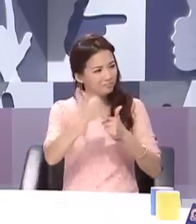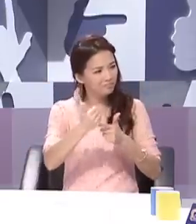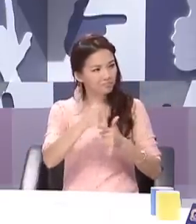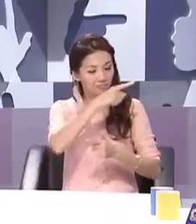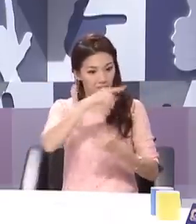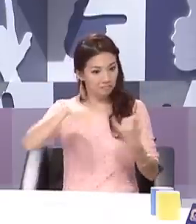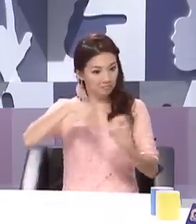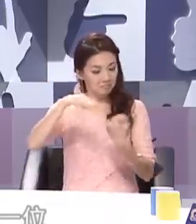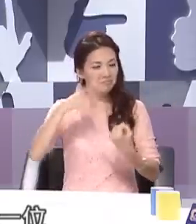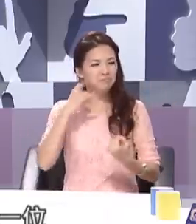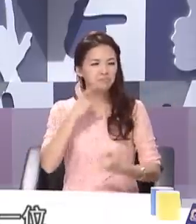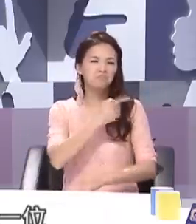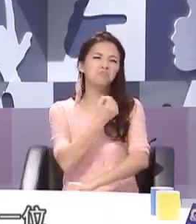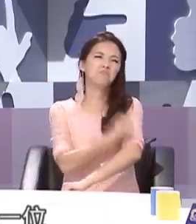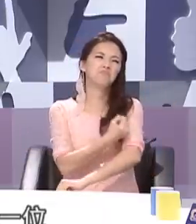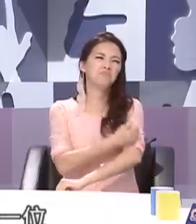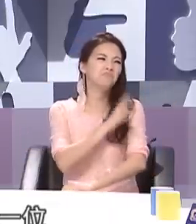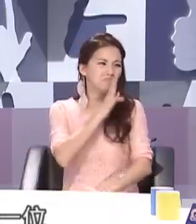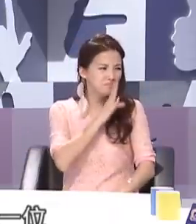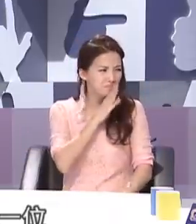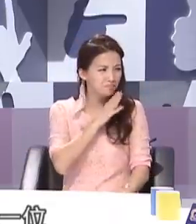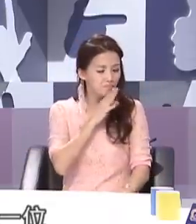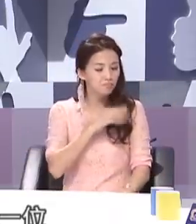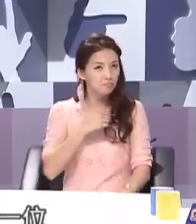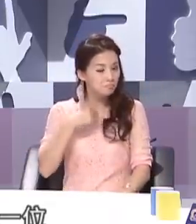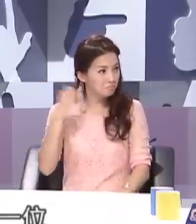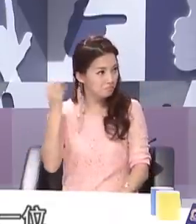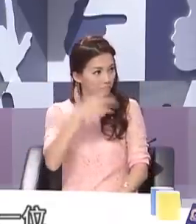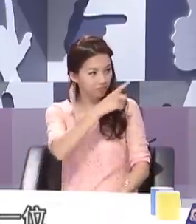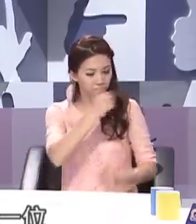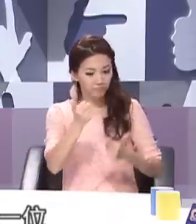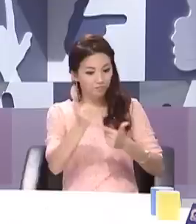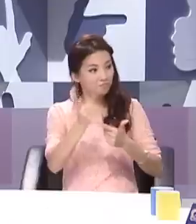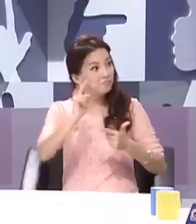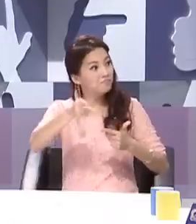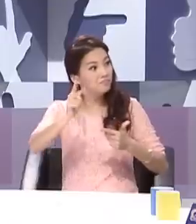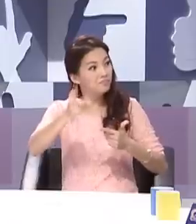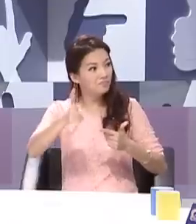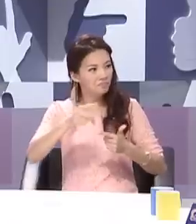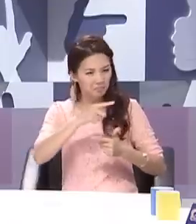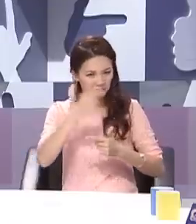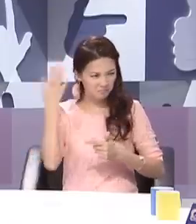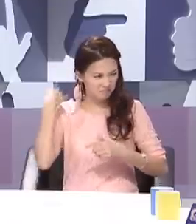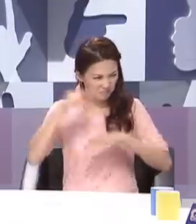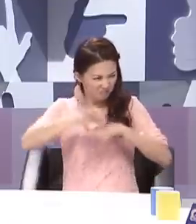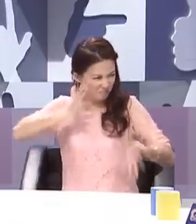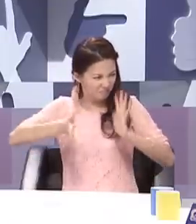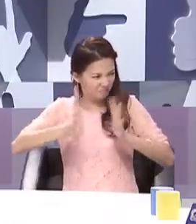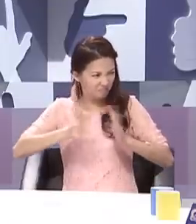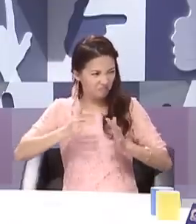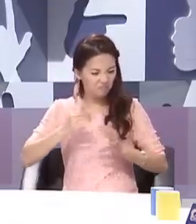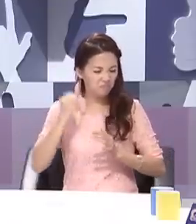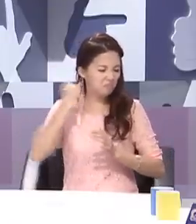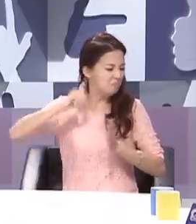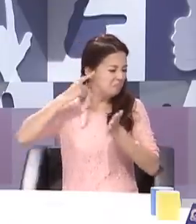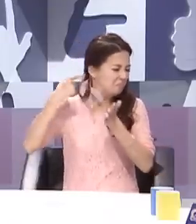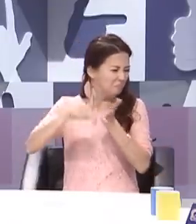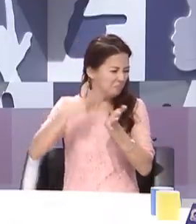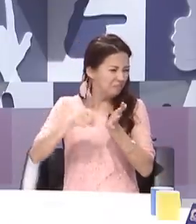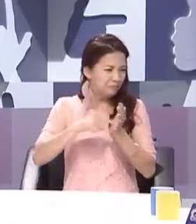子，想必你是一位很辛苦的单亲妈妈。我也听说好像你的小儿子很叛逆，让